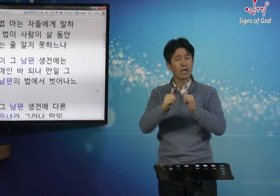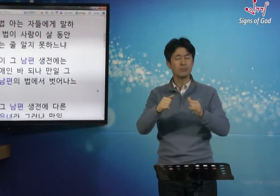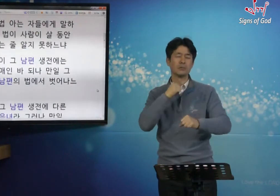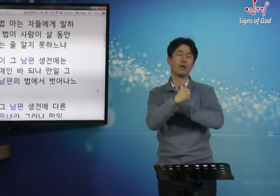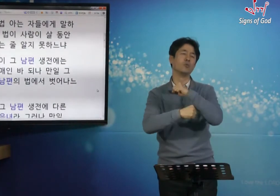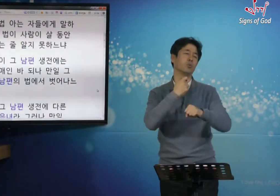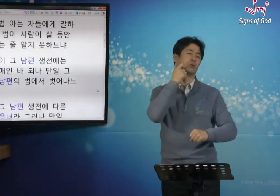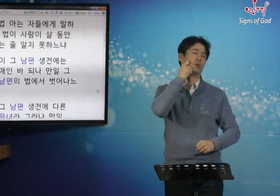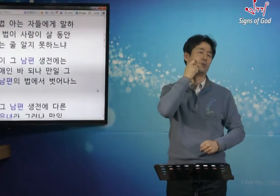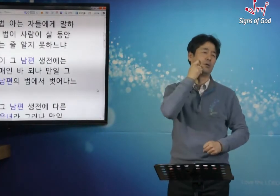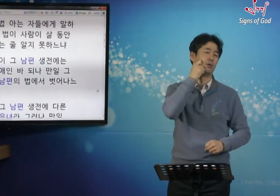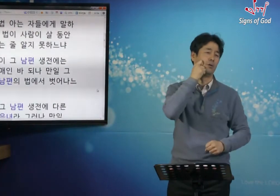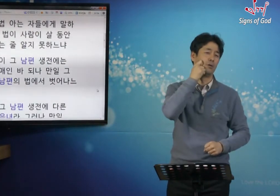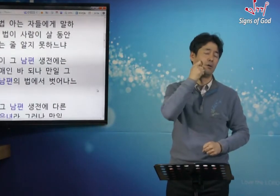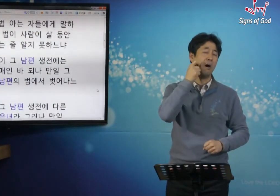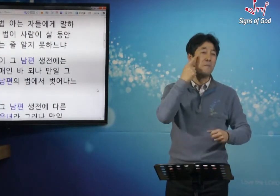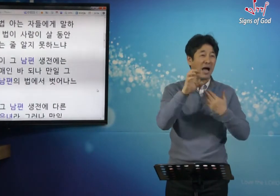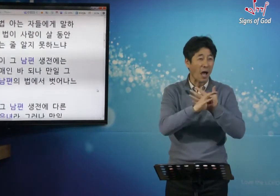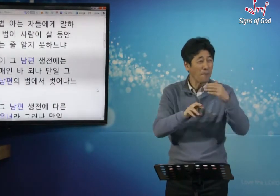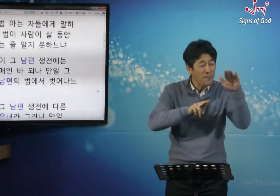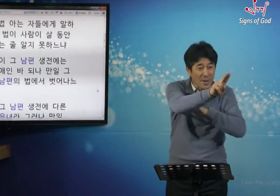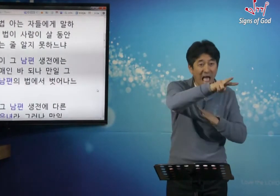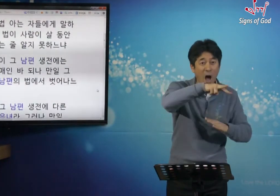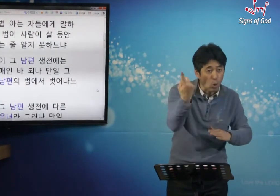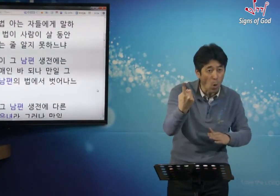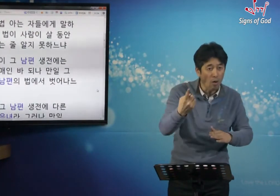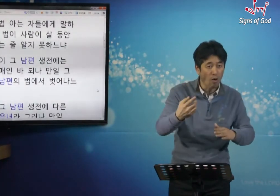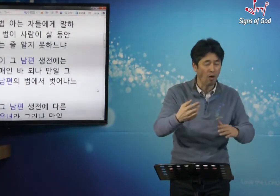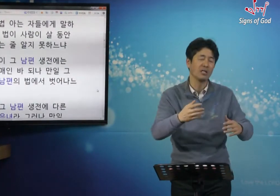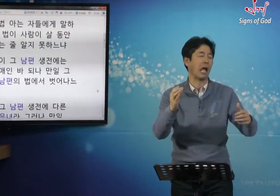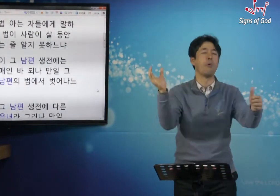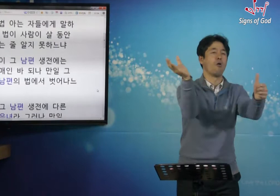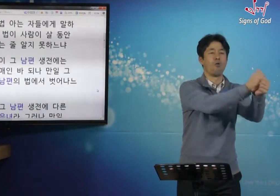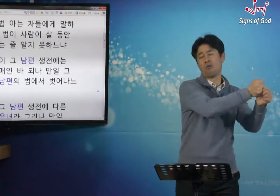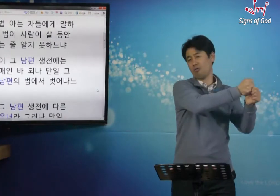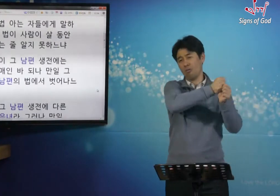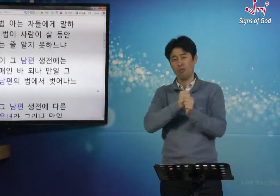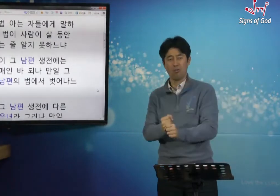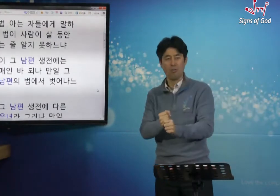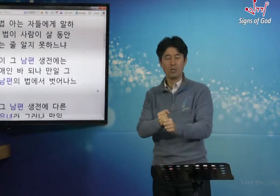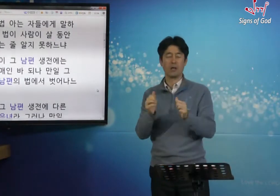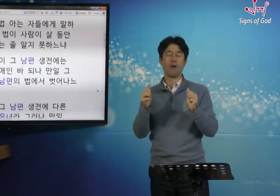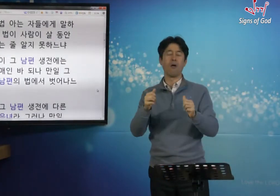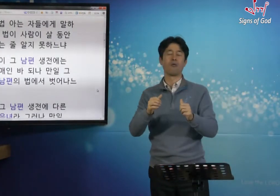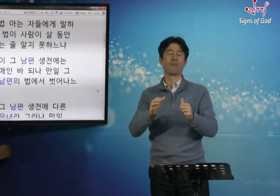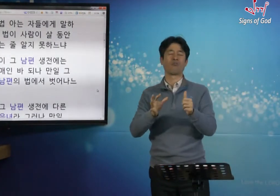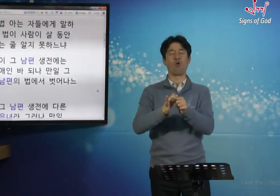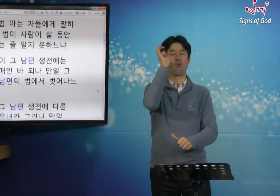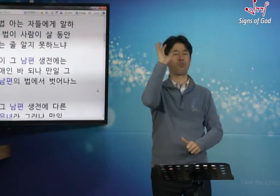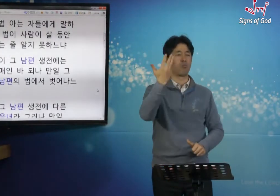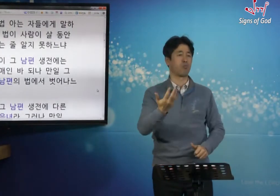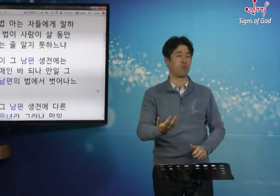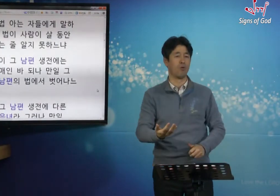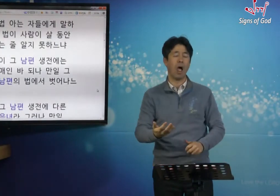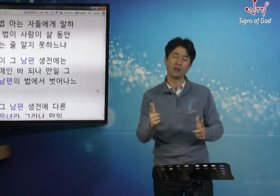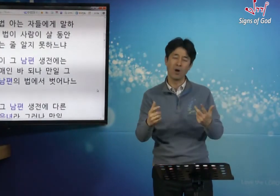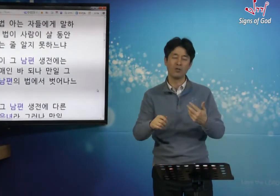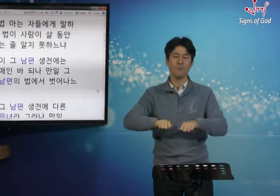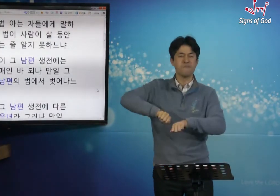그것이 북한의 법이죠. 그들이 자유를 얻고자 하지만 그들이 피하지만 다시